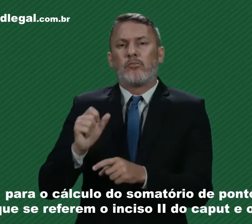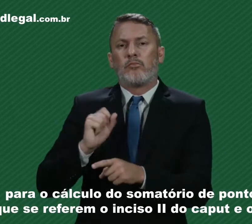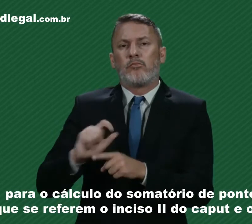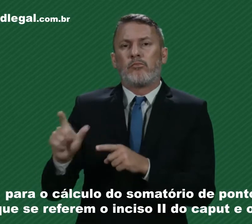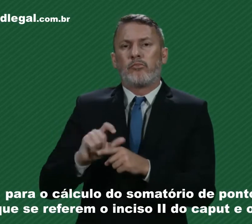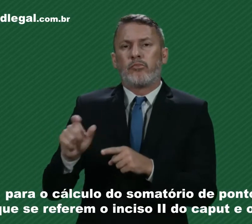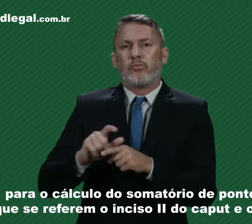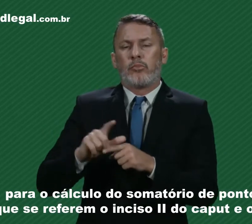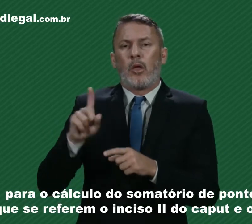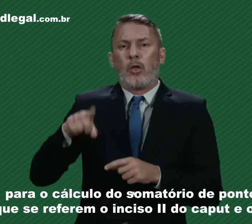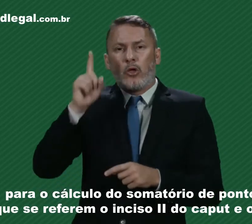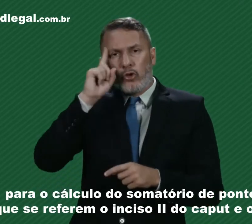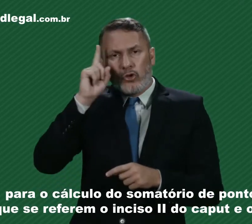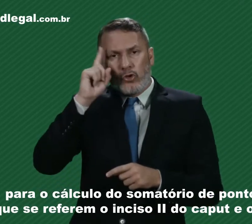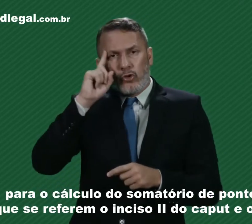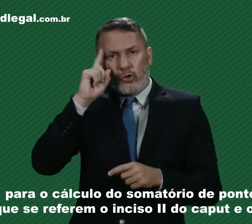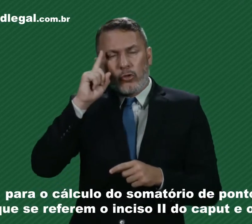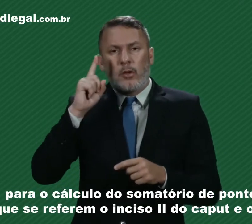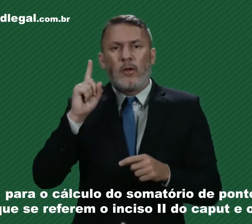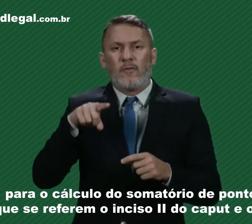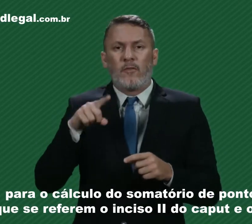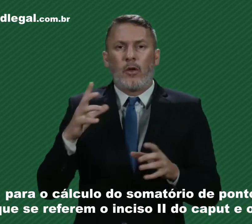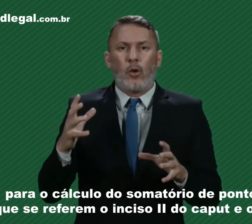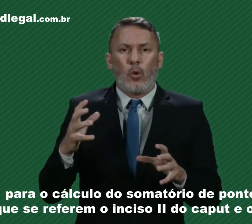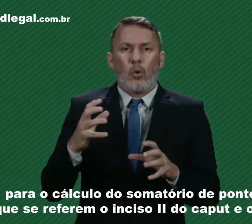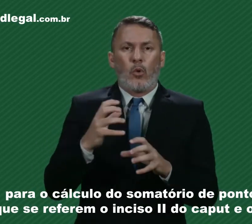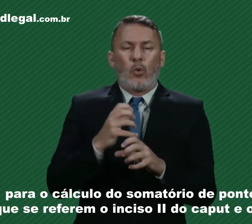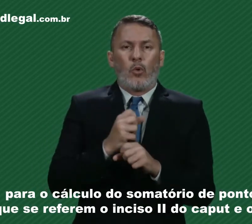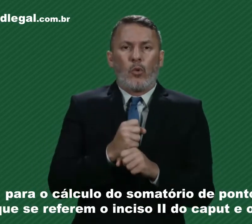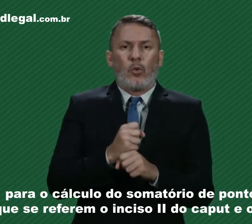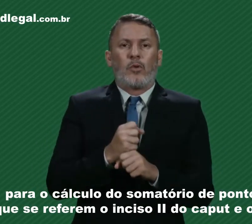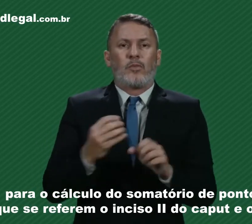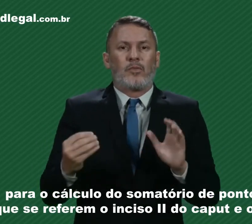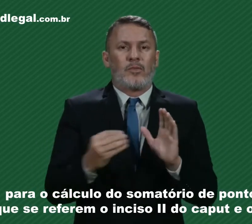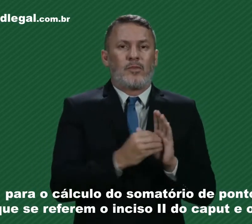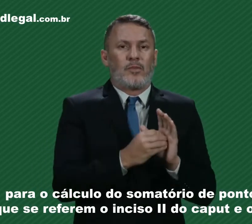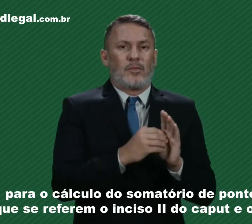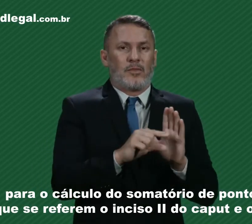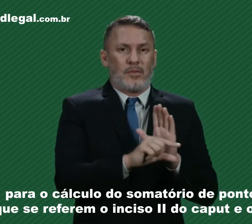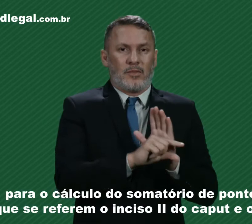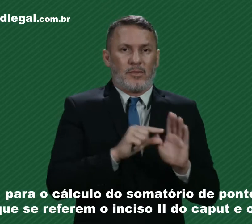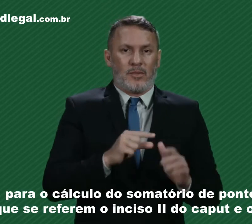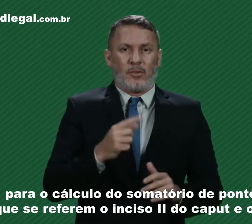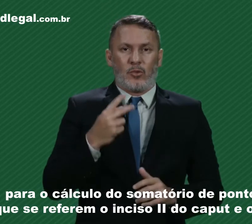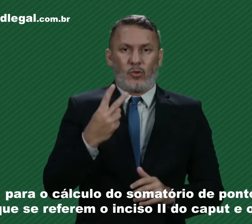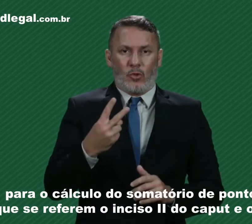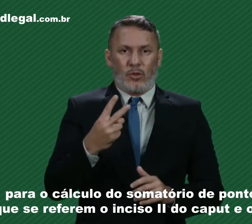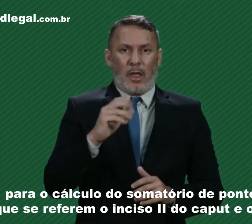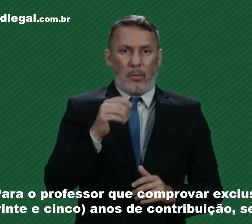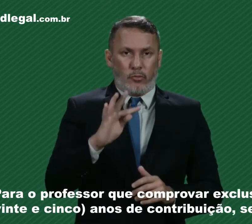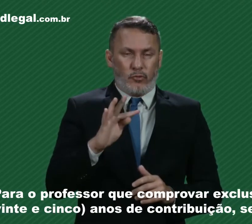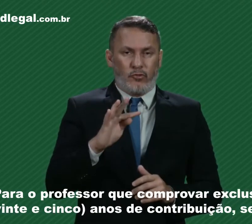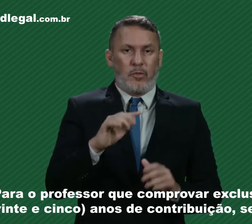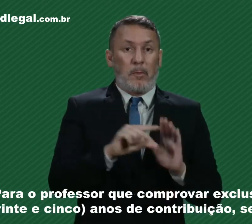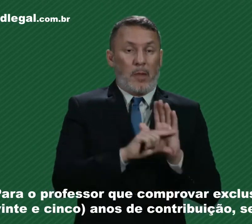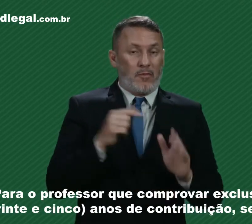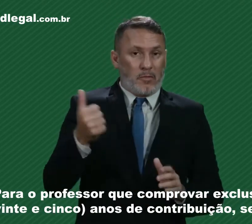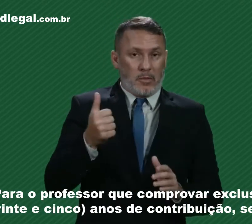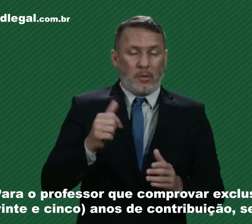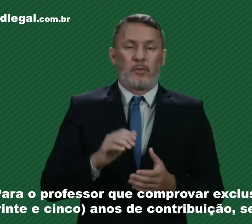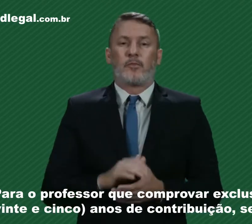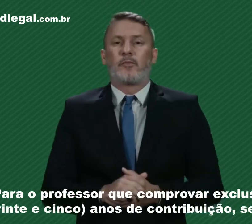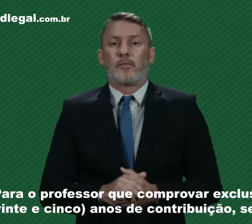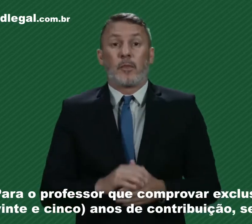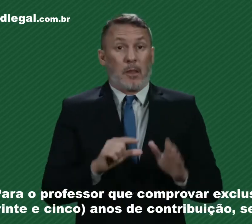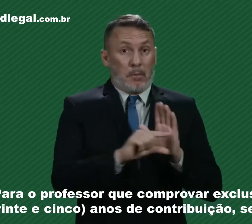em dias para o cálculo do somatório de pontos a que se referem o inciso 2 do caput e o parágrafo 1º. Parágrafo